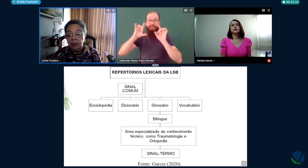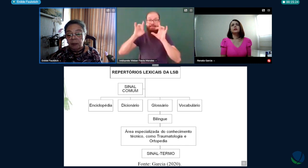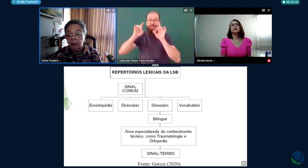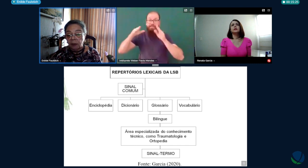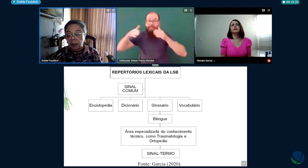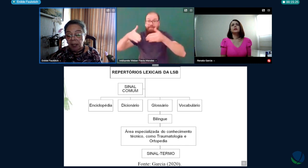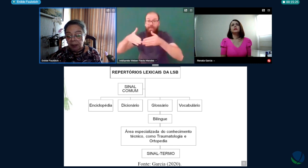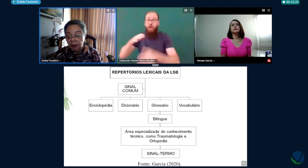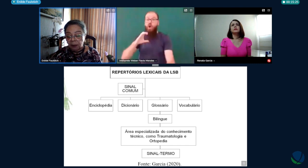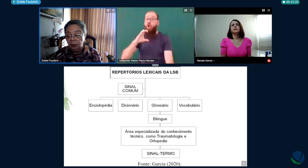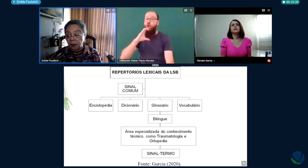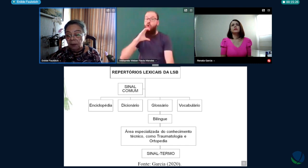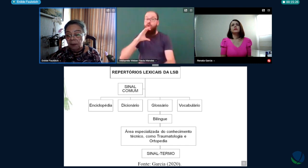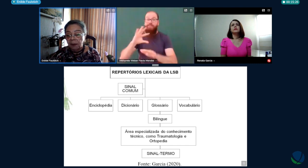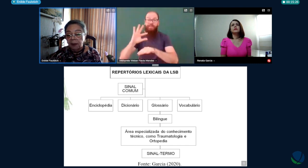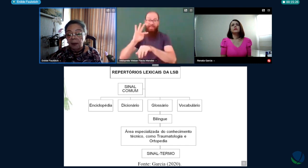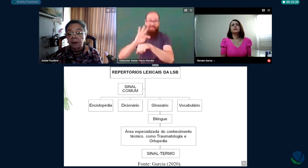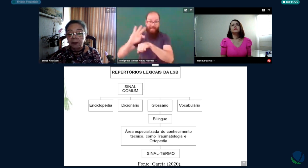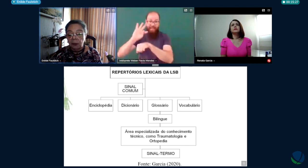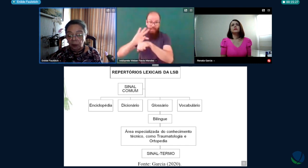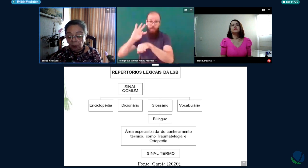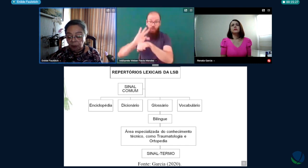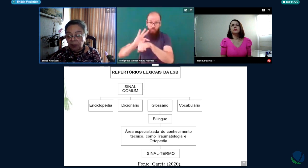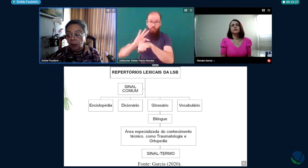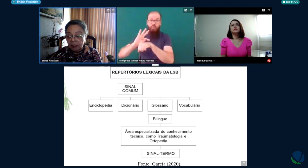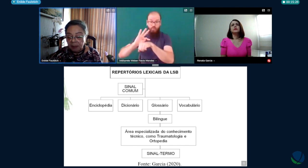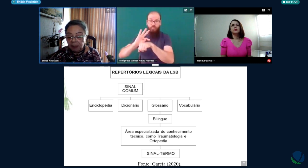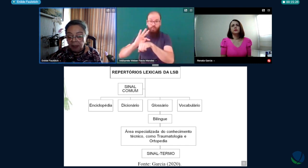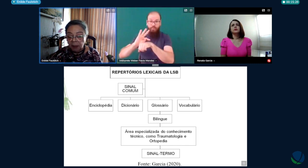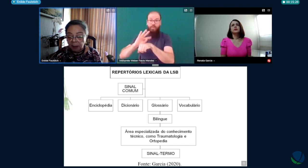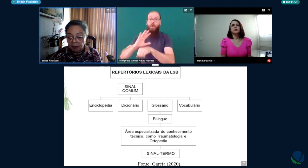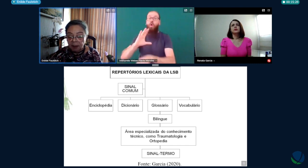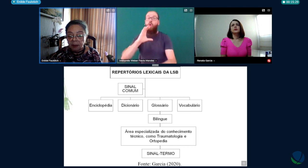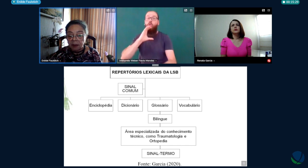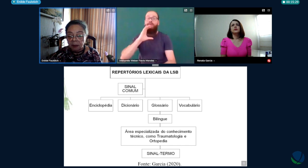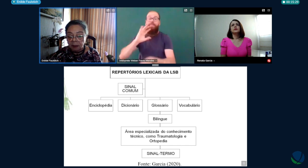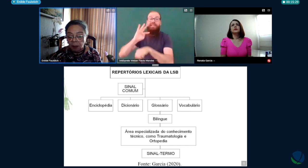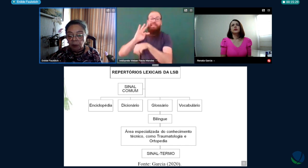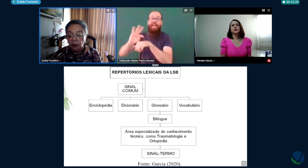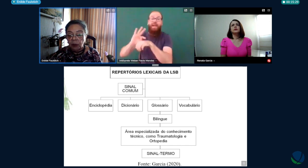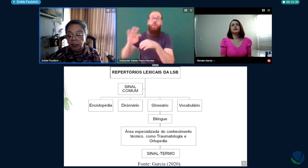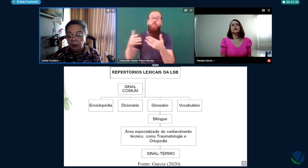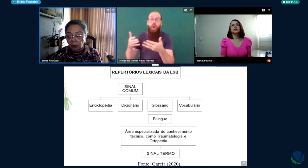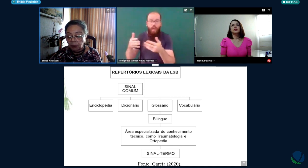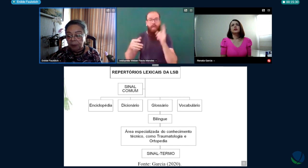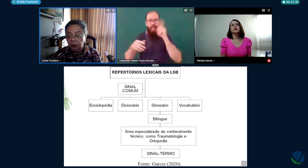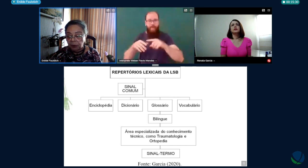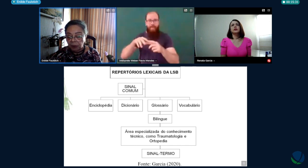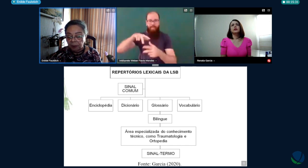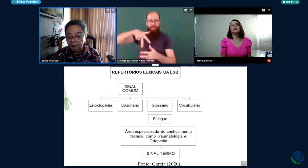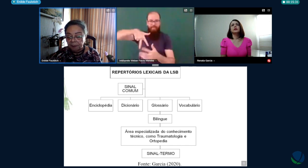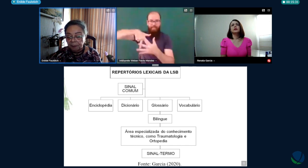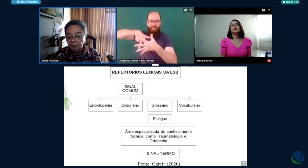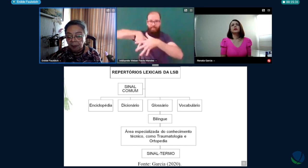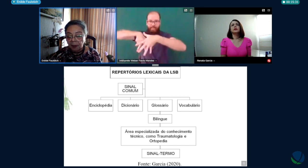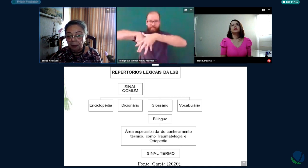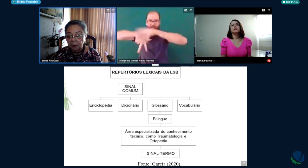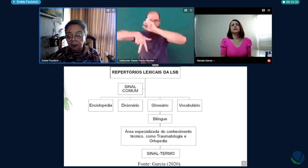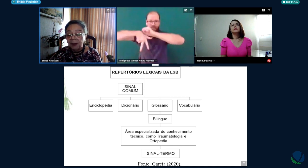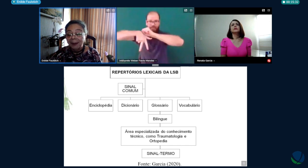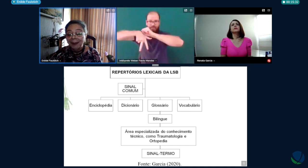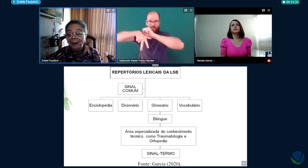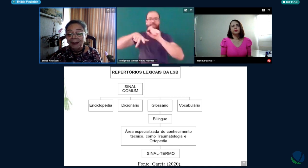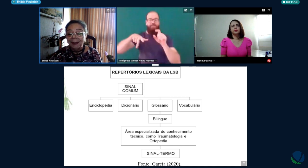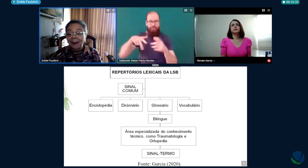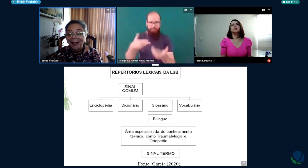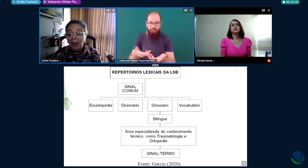do conhecimento técnico. Como? Que conhecimento técnico é esse? Traumatologia e ortopedia,